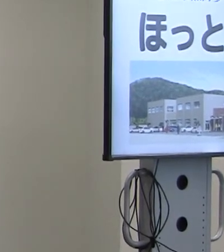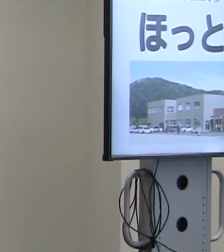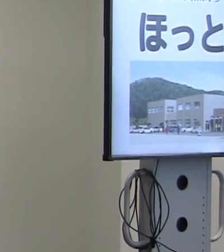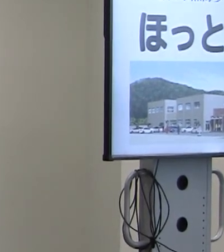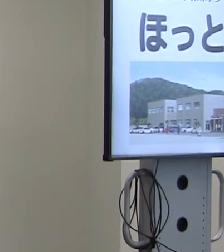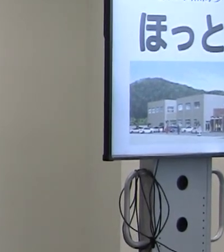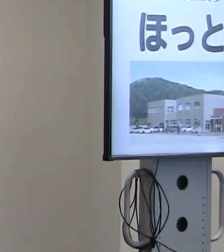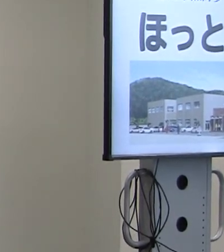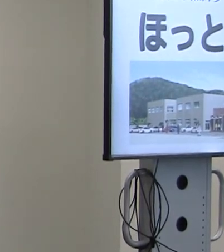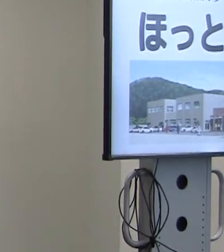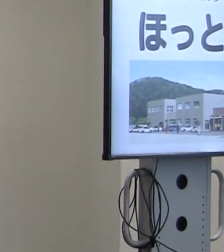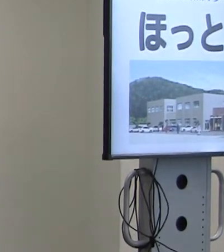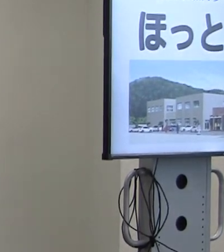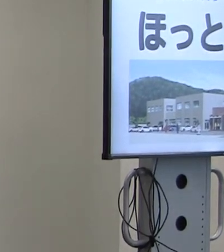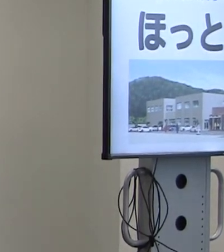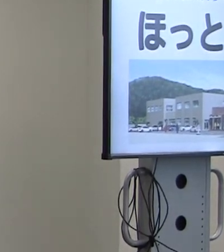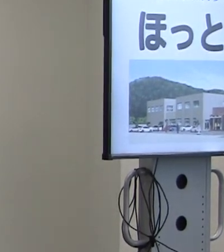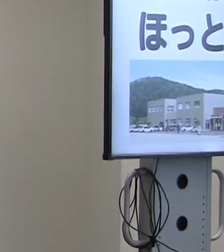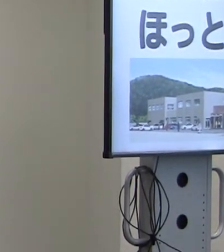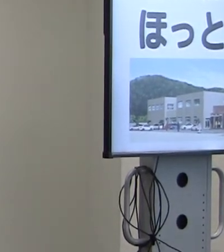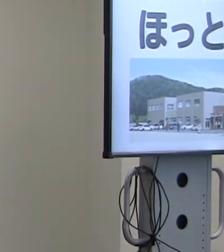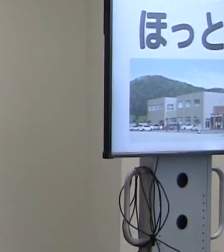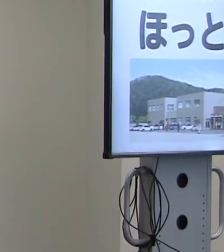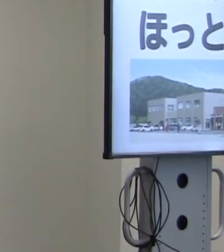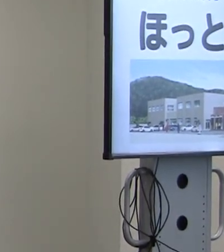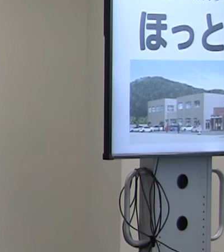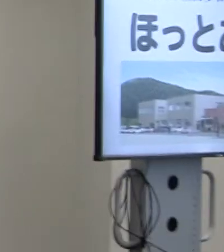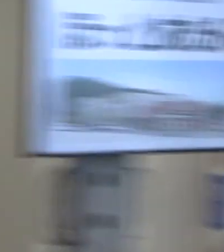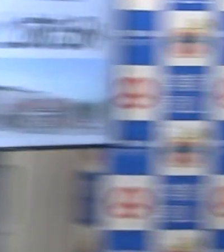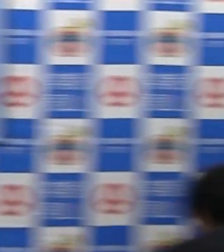か。これ わかりました、ありがとうございます。